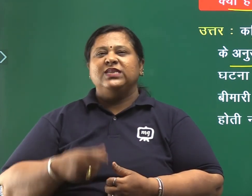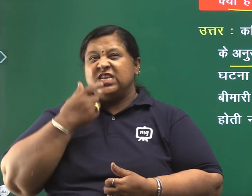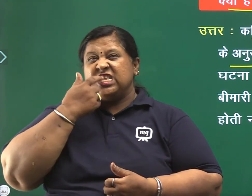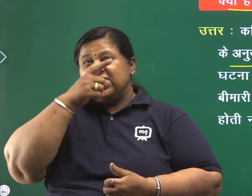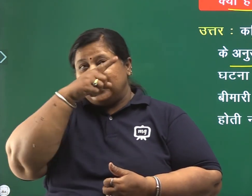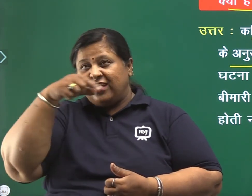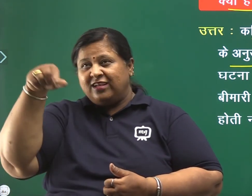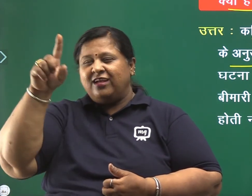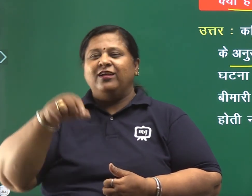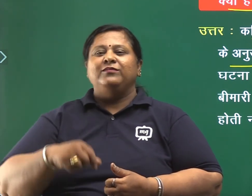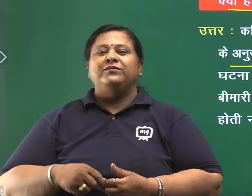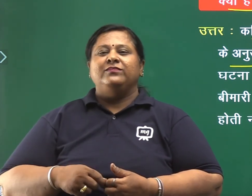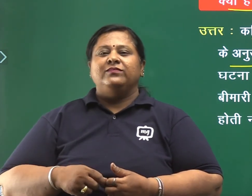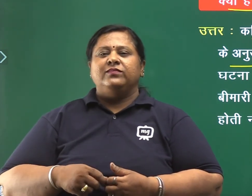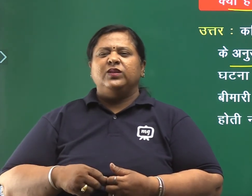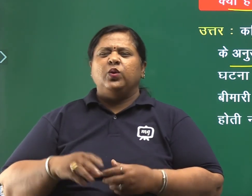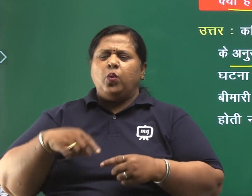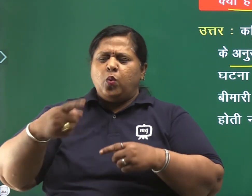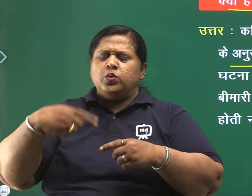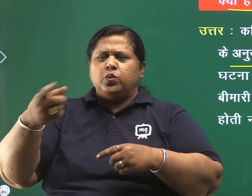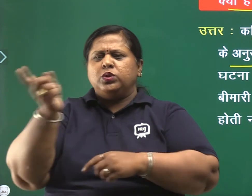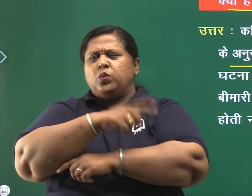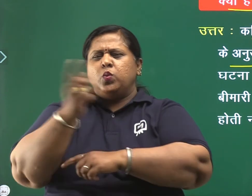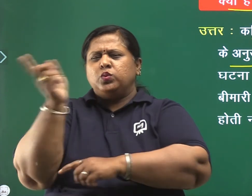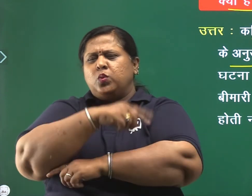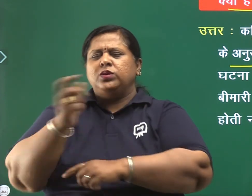चाँद का रोज रोज